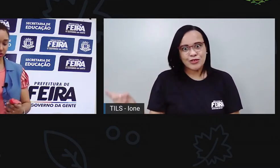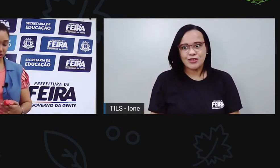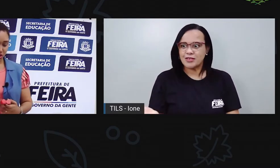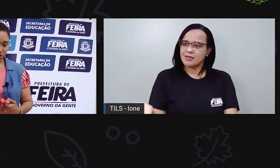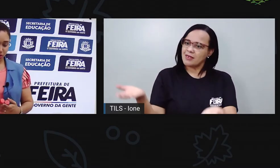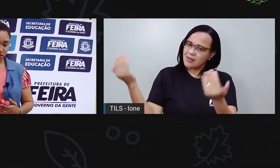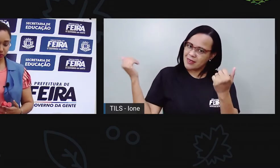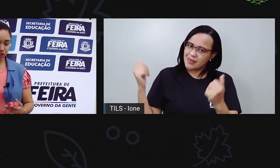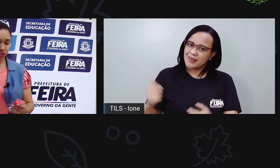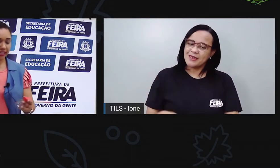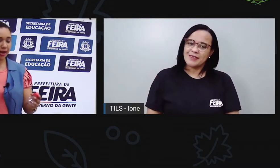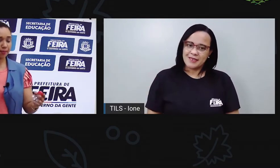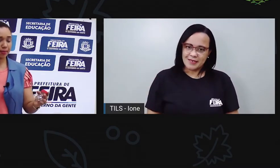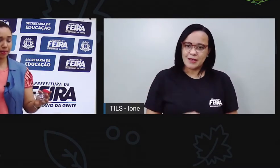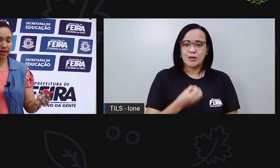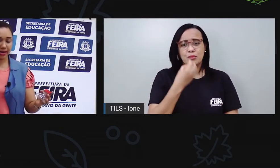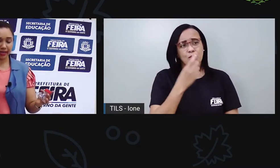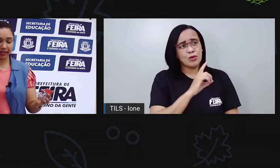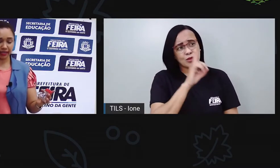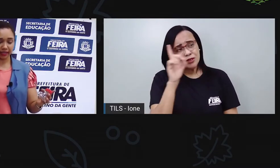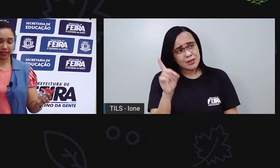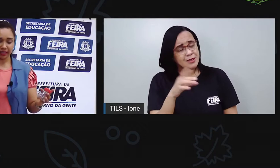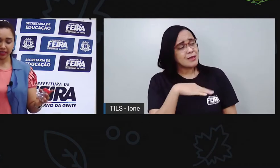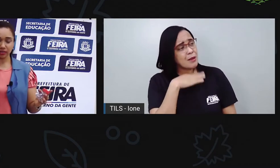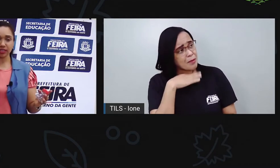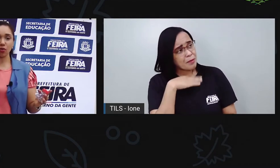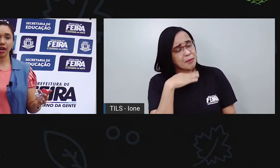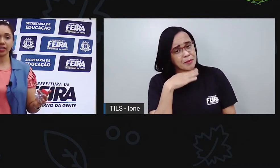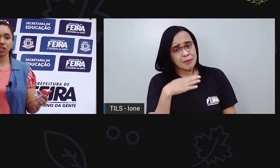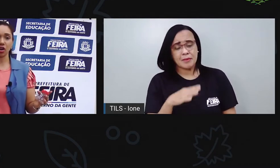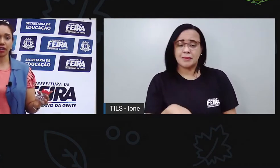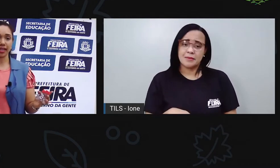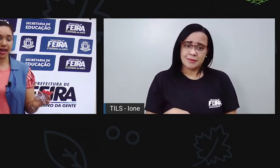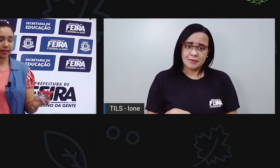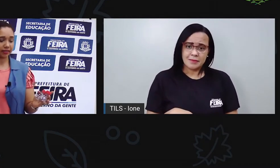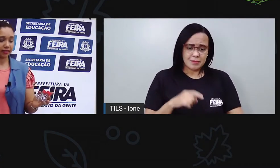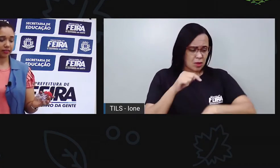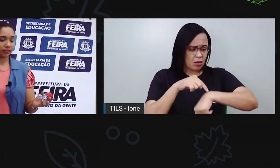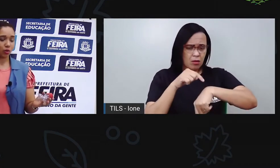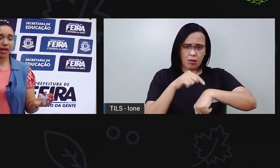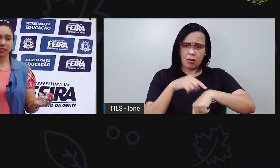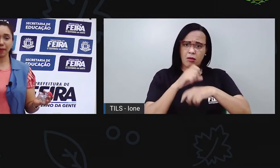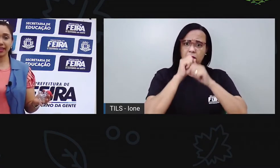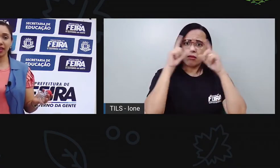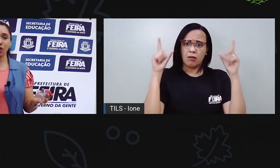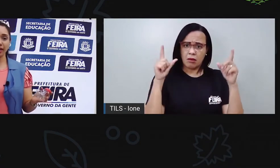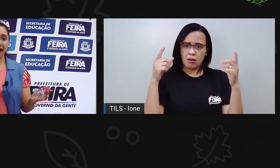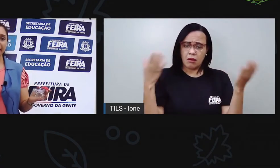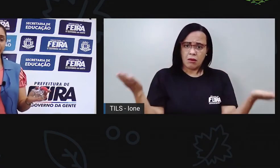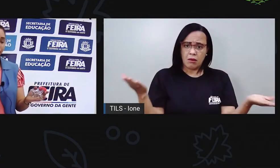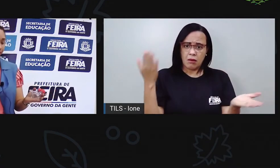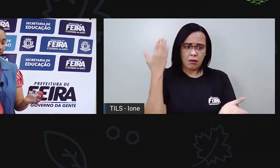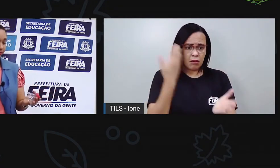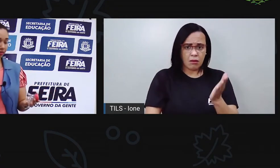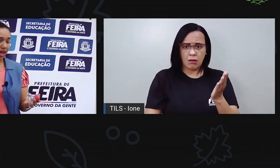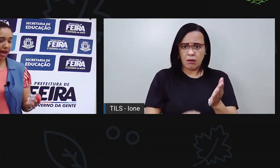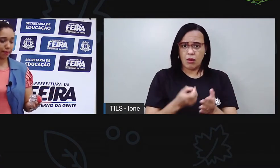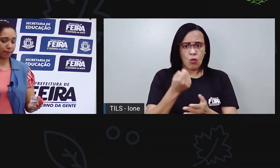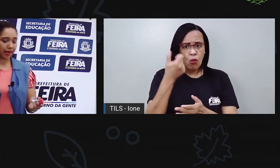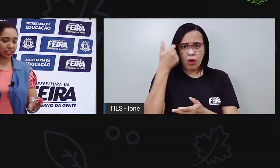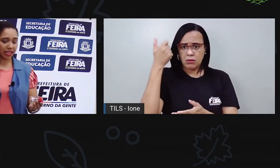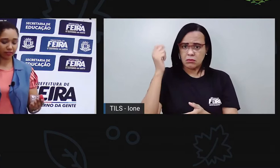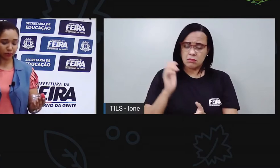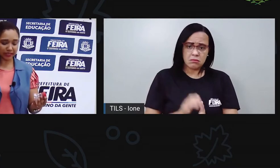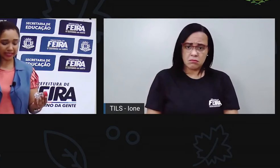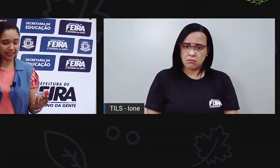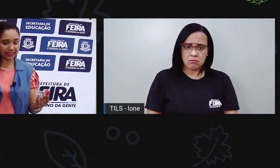meninos. Bom dia, mamãe. Essas são horas de acordar? Quase perderam o horário. Ah,